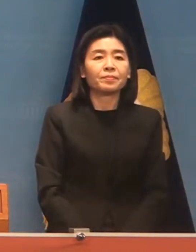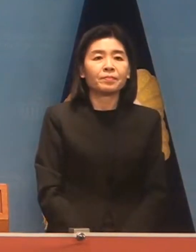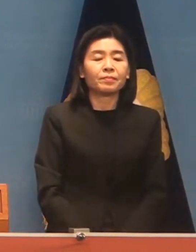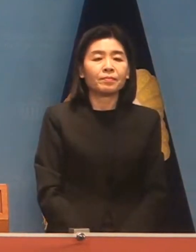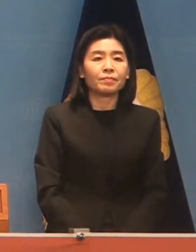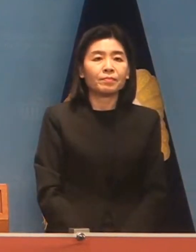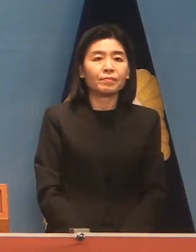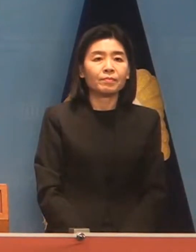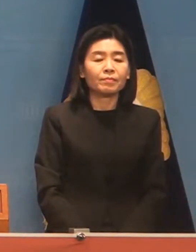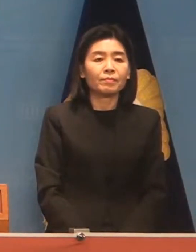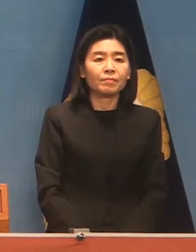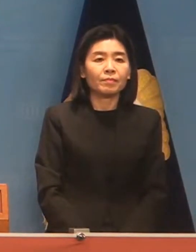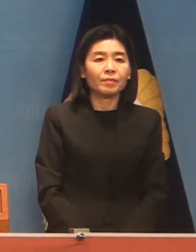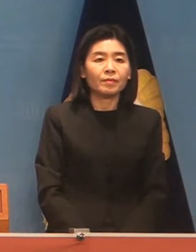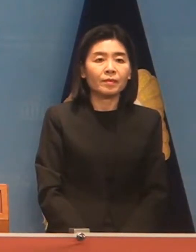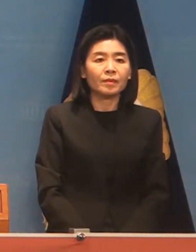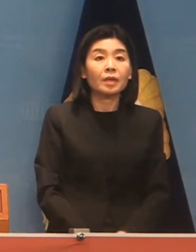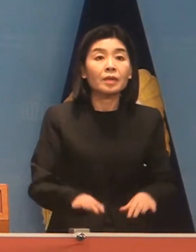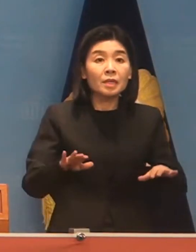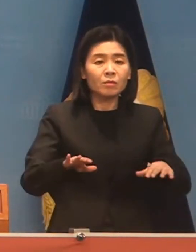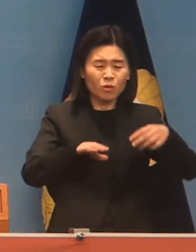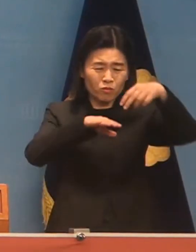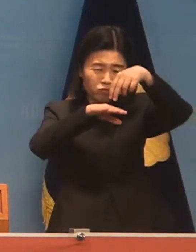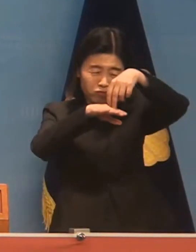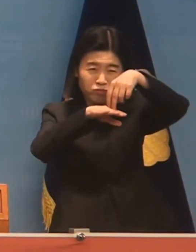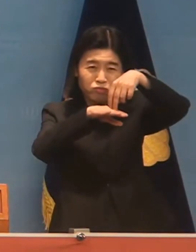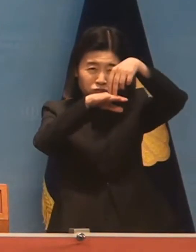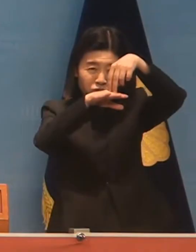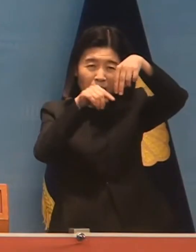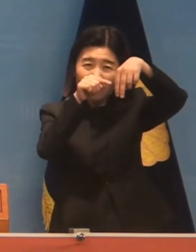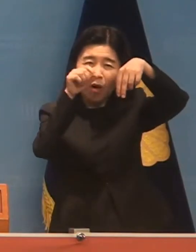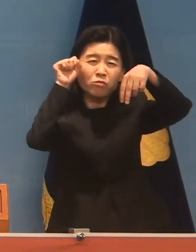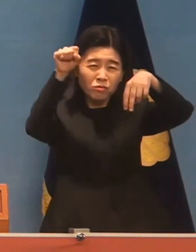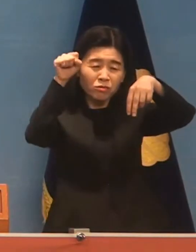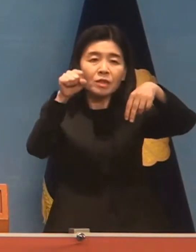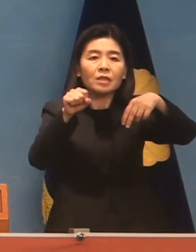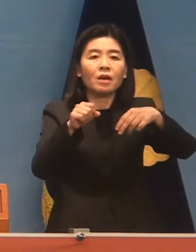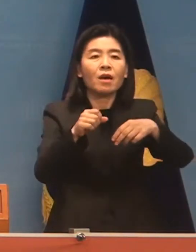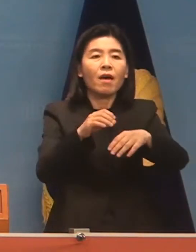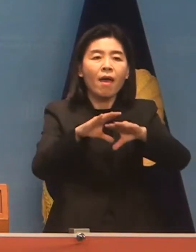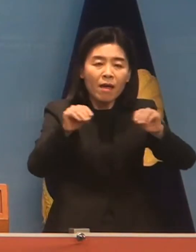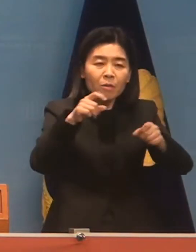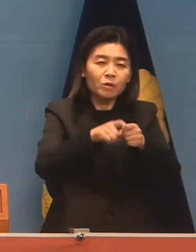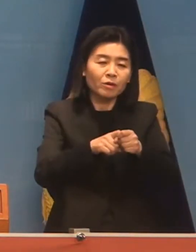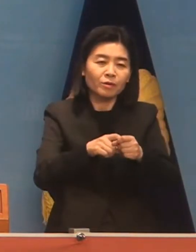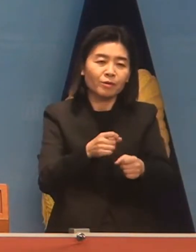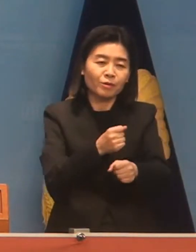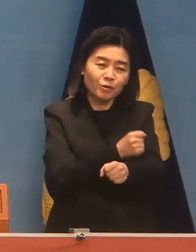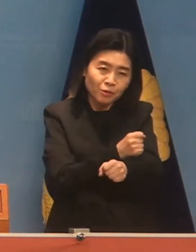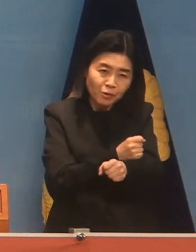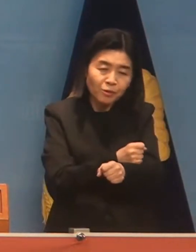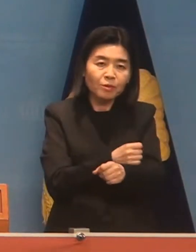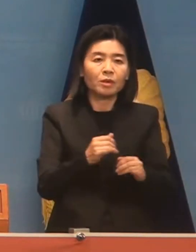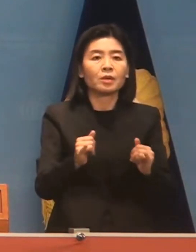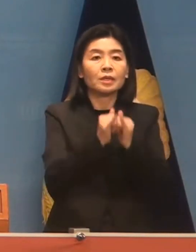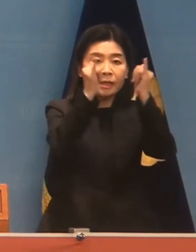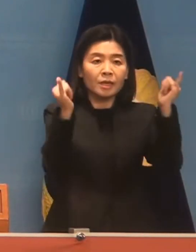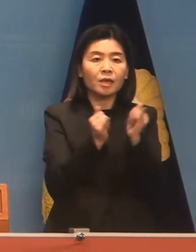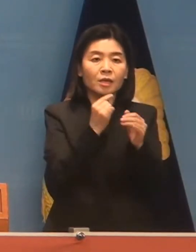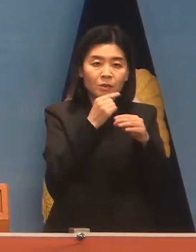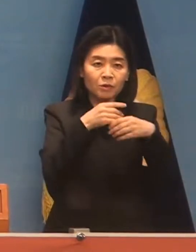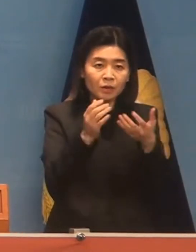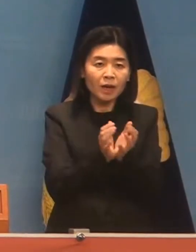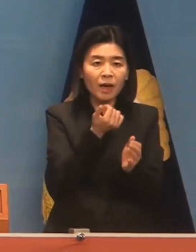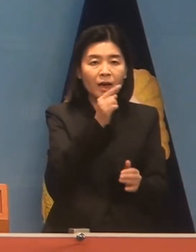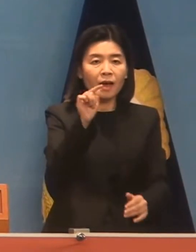예, 다음은 마찬가지로 고공농성 문제 해결을 위해서 많이 애쓰고 계신 우리 국회의원입니다. 사회민주당 한창민